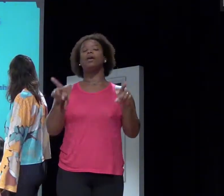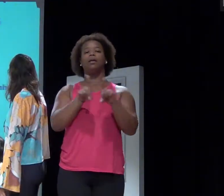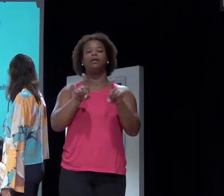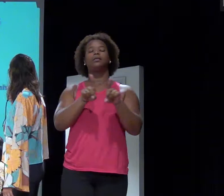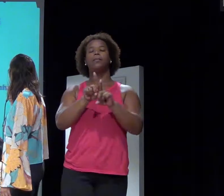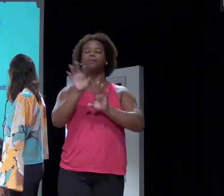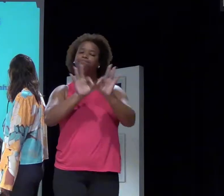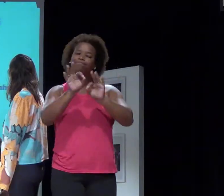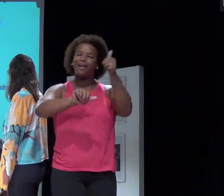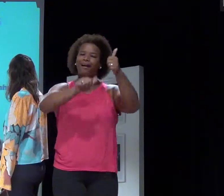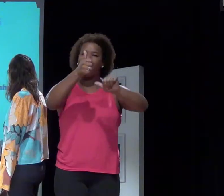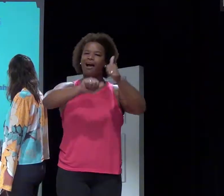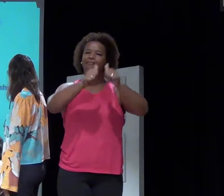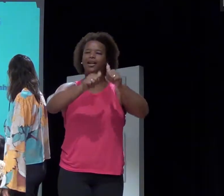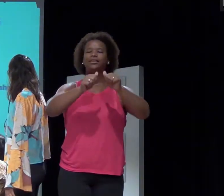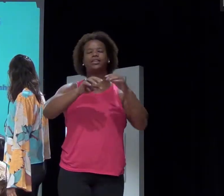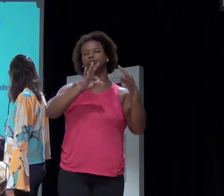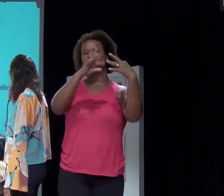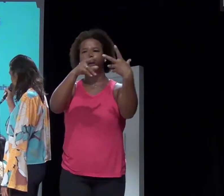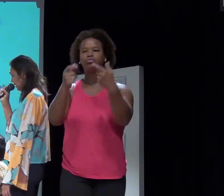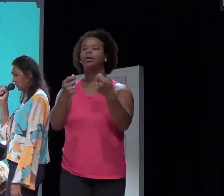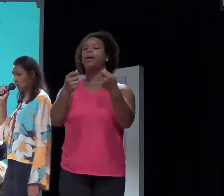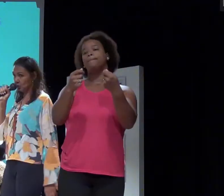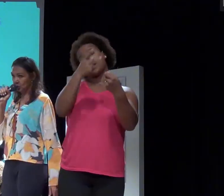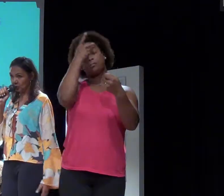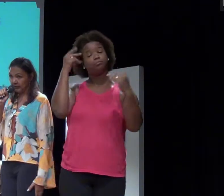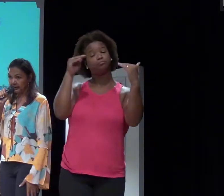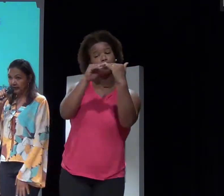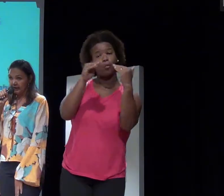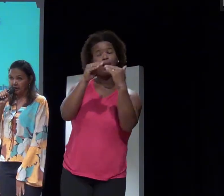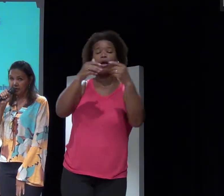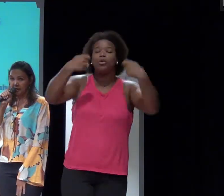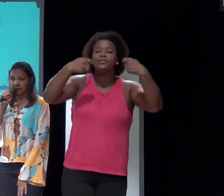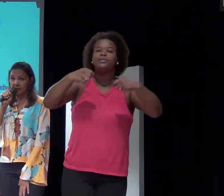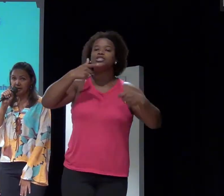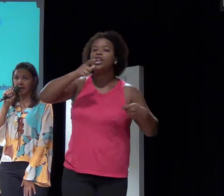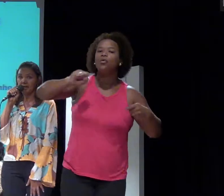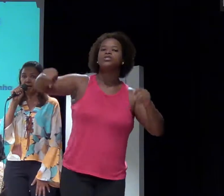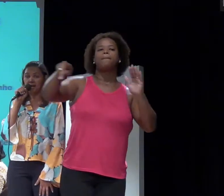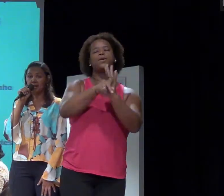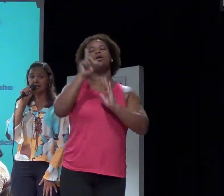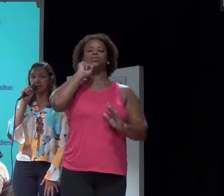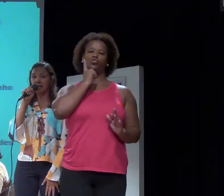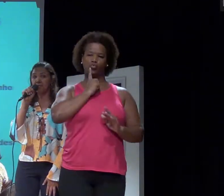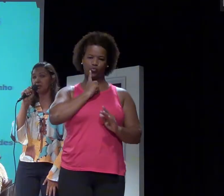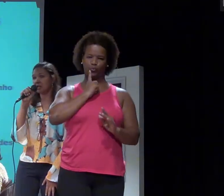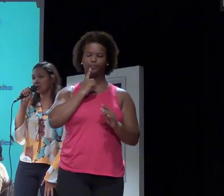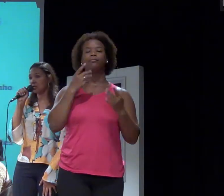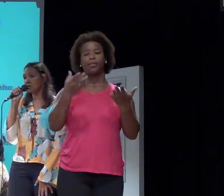As avaliações em larga escala para especificidades linguísticas dos surdos, né? Nós temos aí